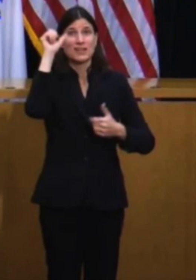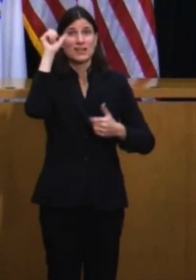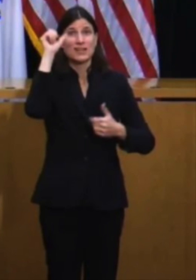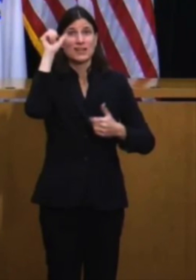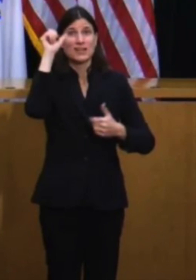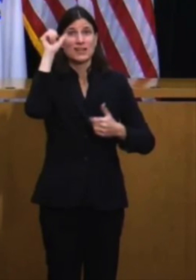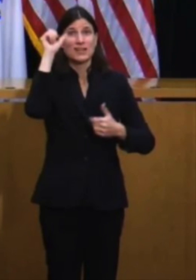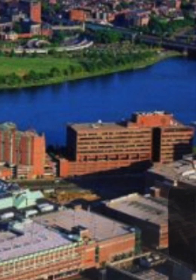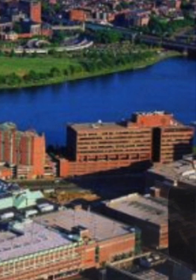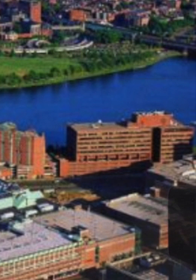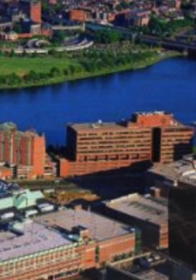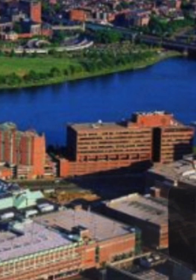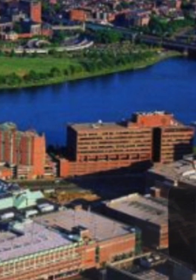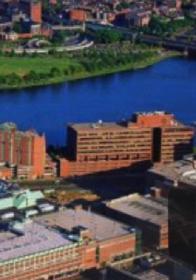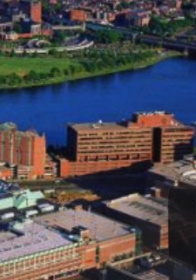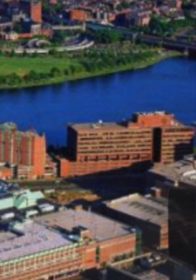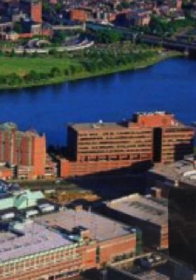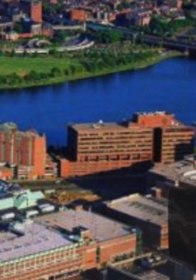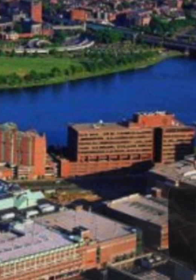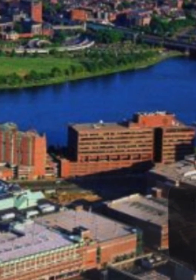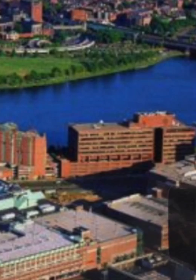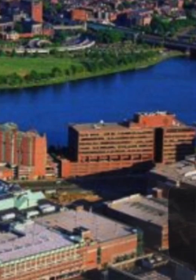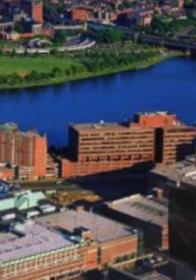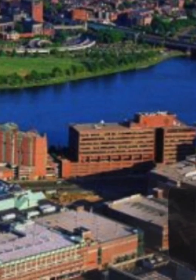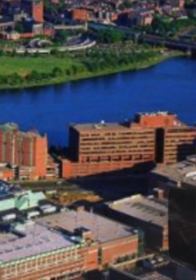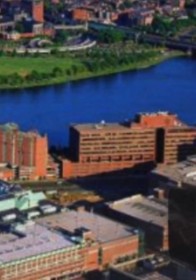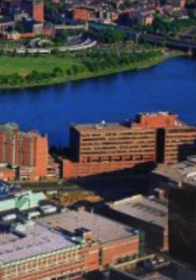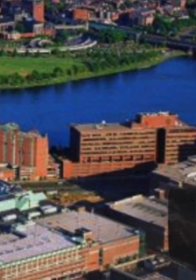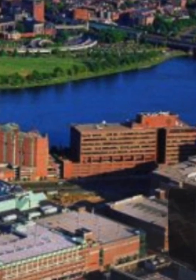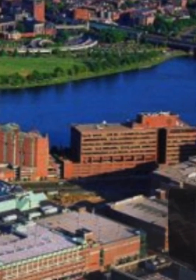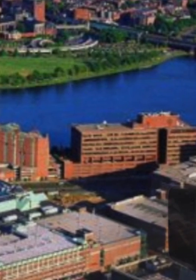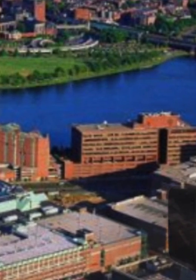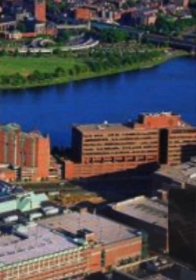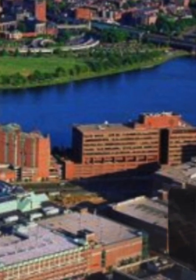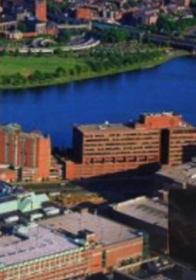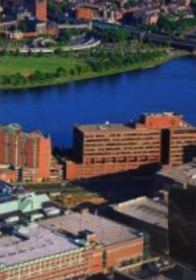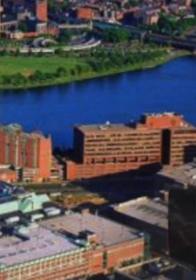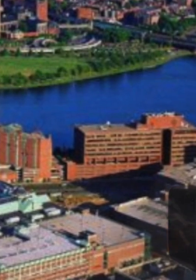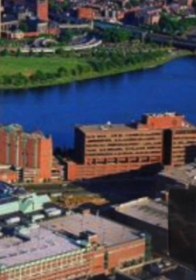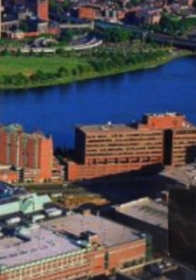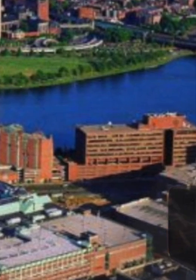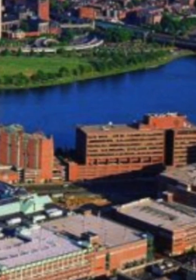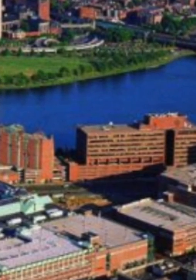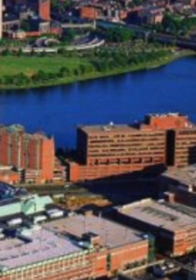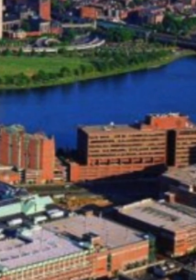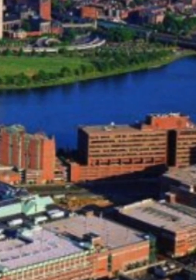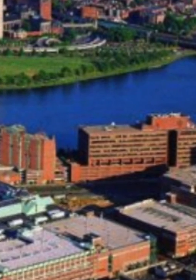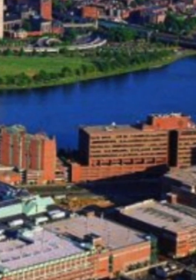病毒的传播。 以上是这次新闻的全部内容，感谢您的收看，再见。